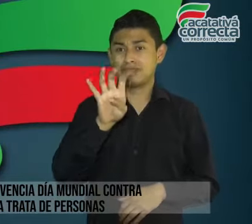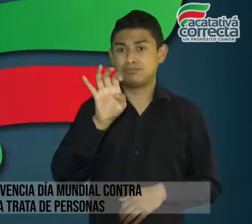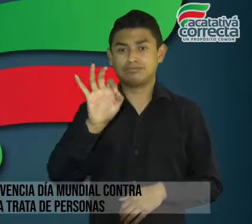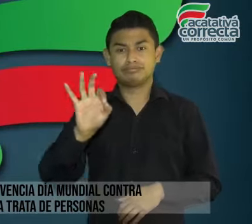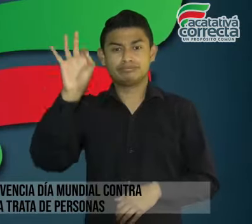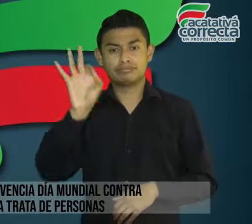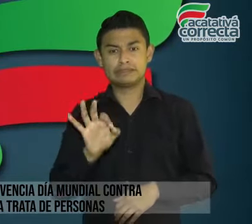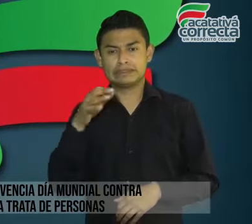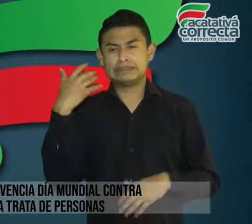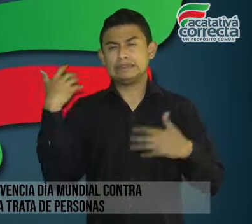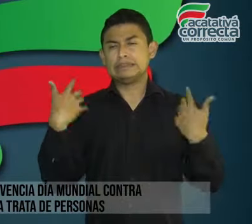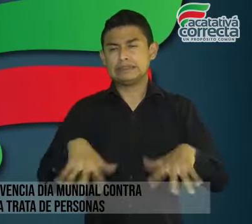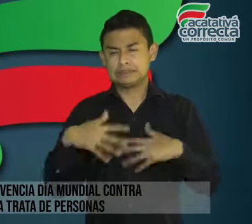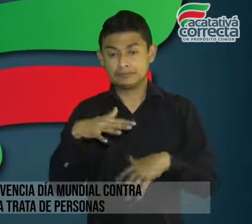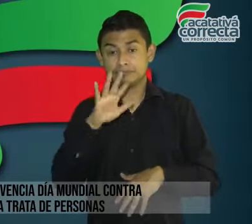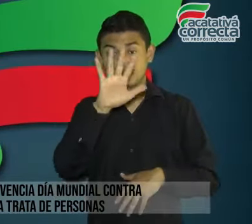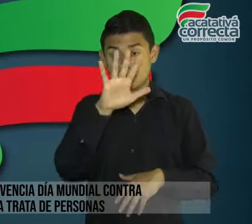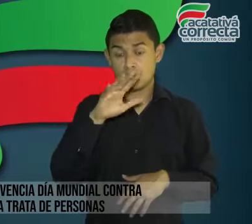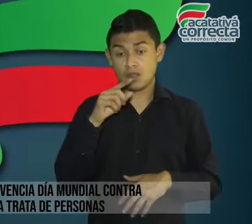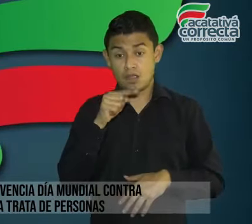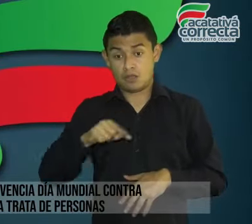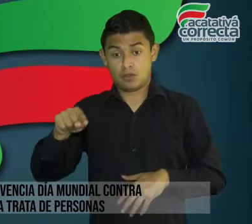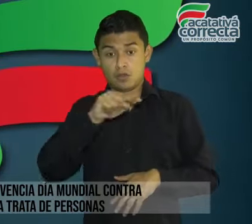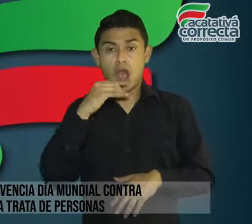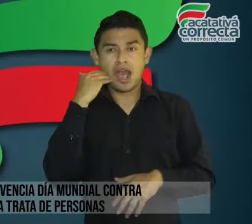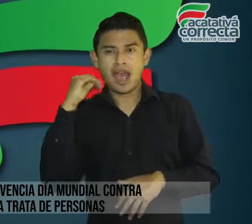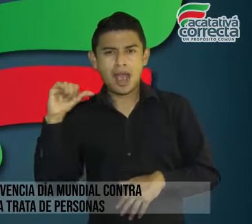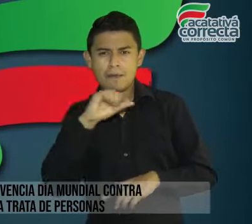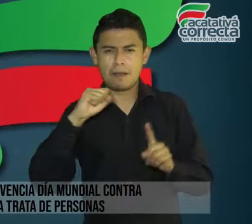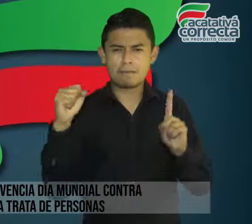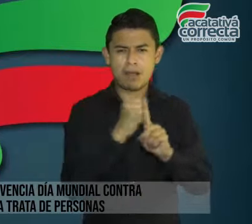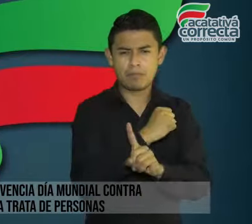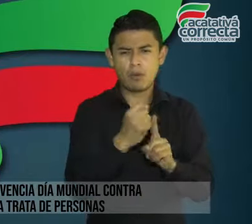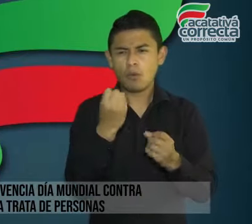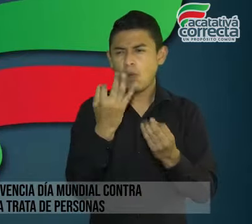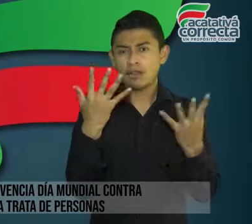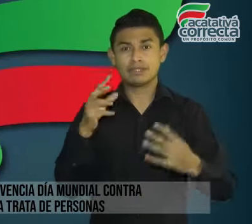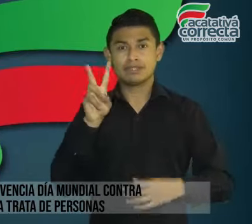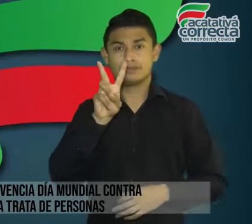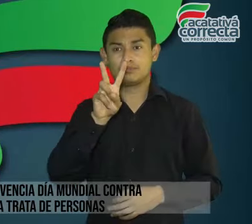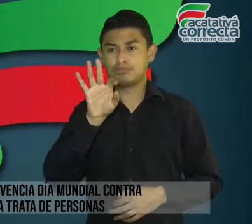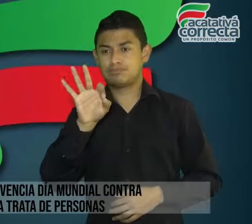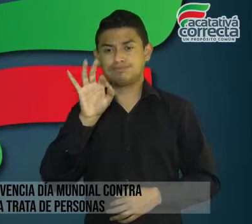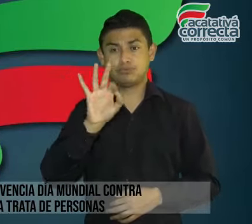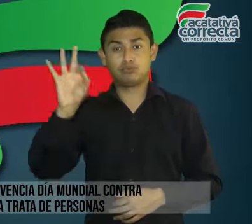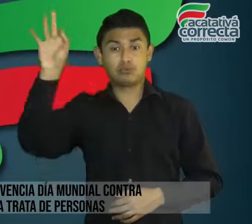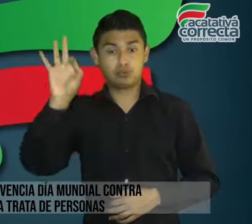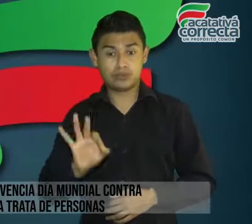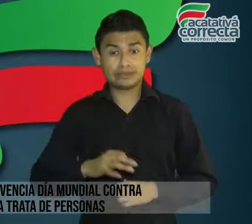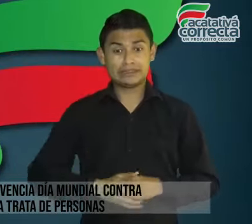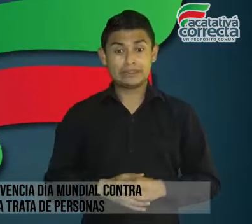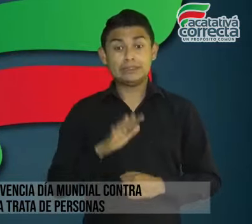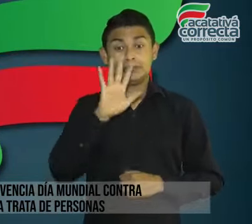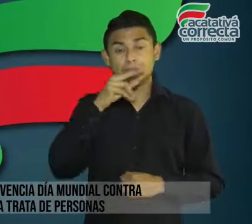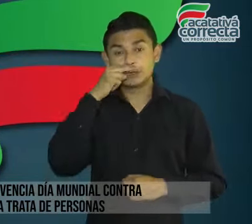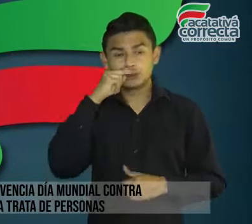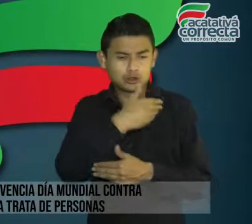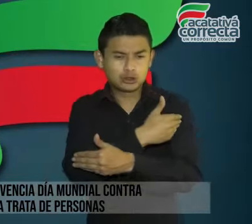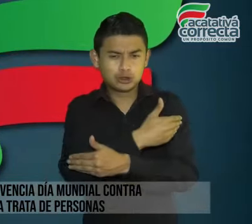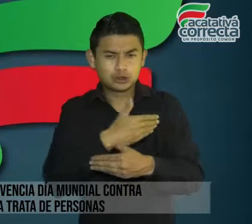el 23% son niñas, el 21% son hombres y el 7% son niños. Denuncia de